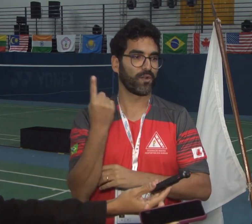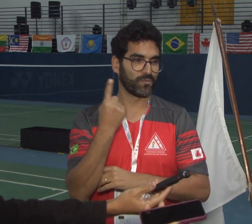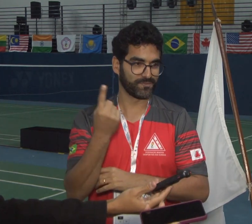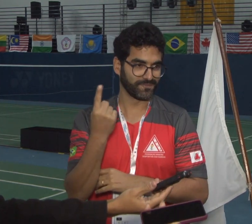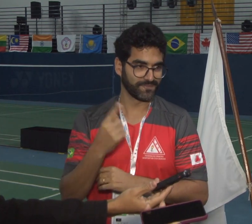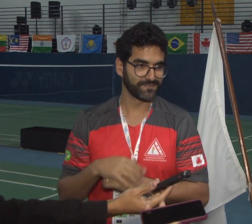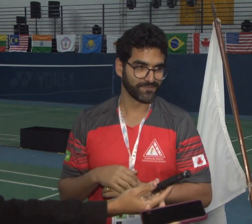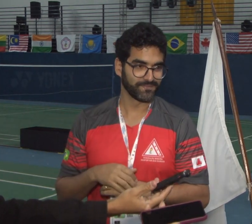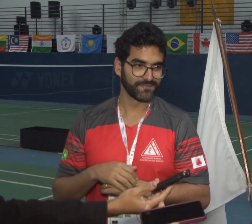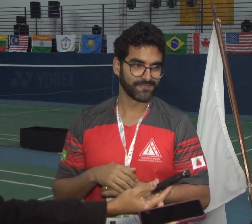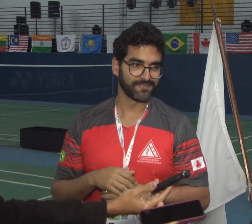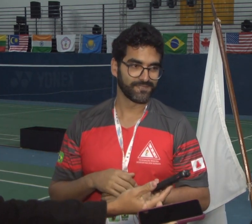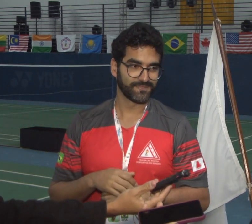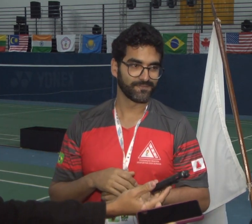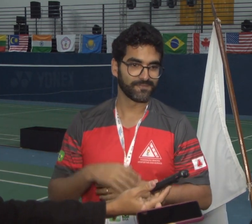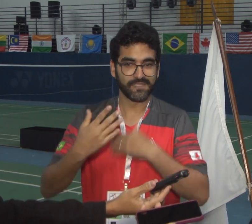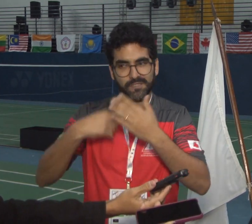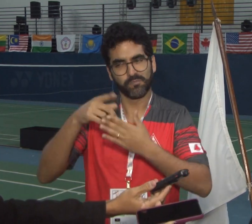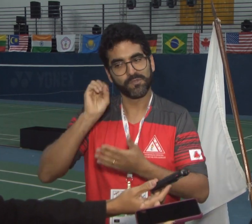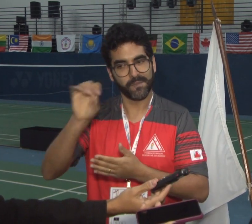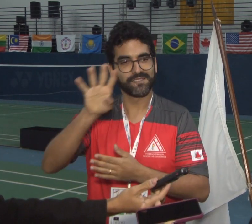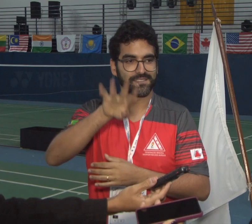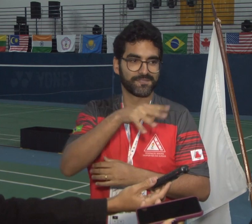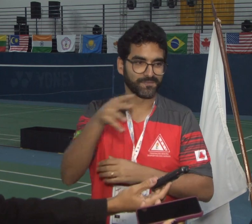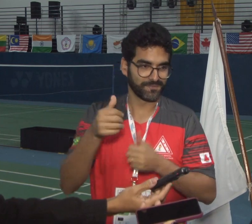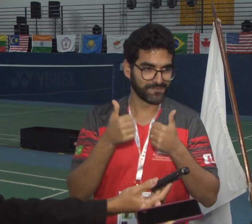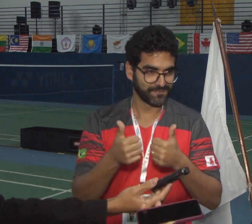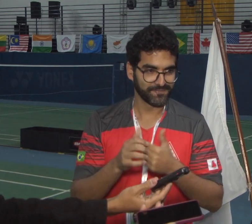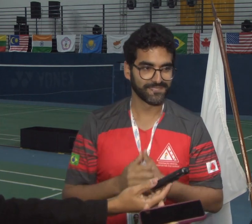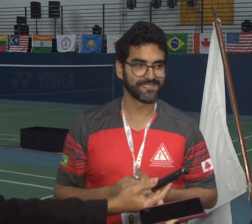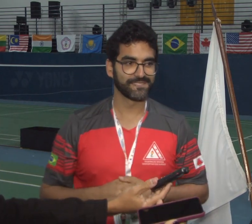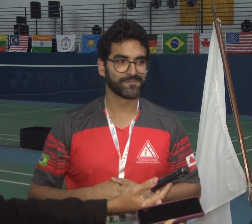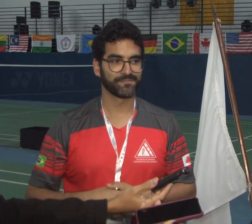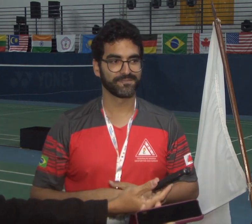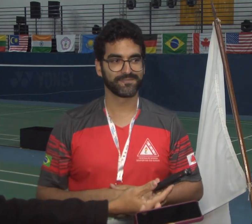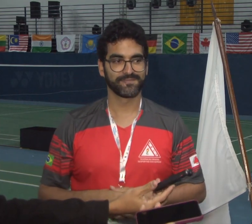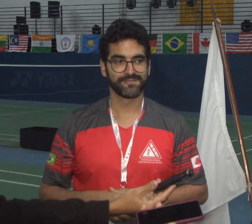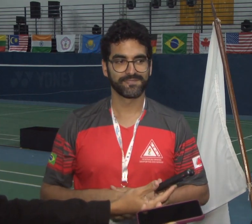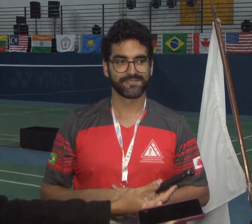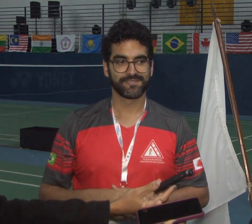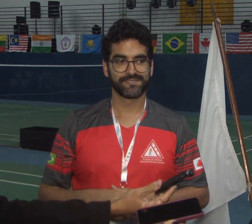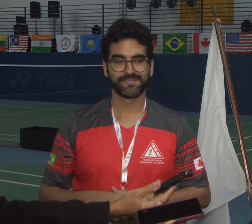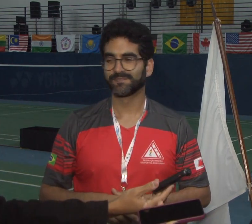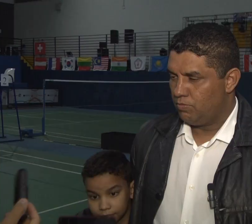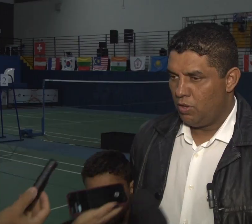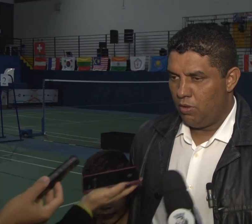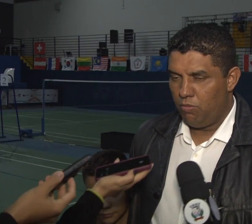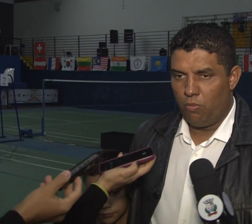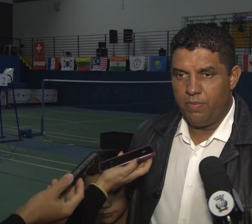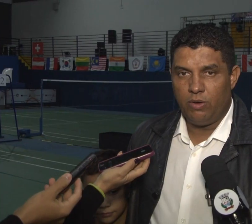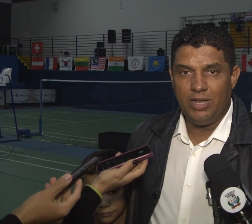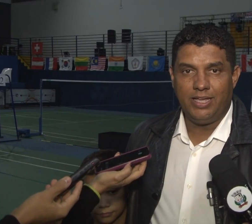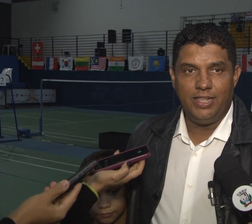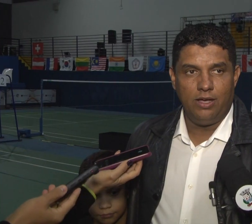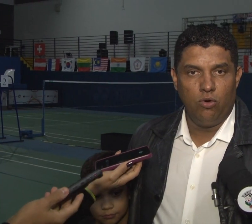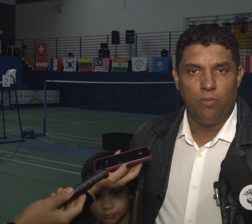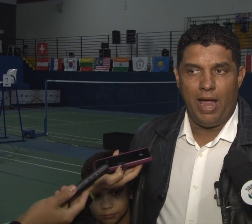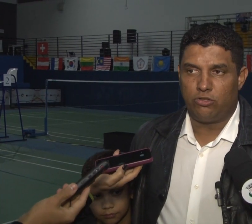Então, assim, a partir do dia 19, eu vou estar aí competindo individualmente. Bom, primeiro, uma alegria, um marco